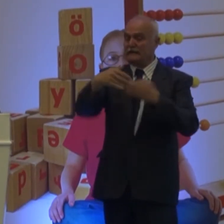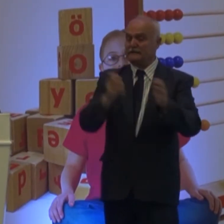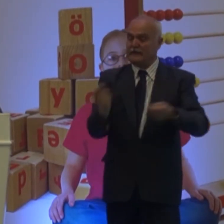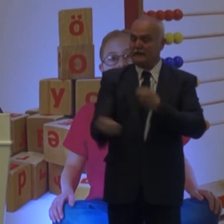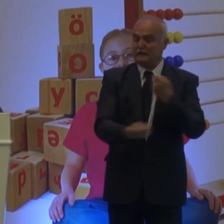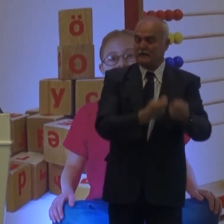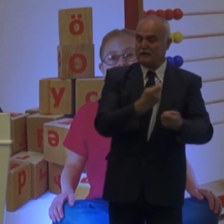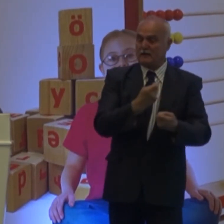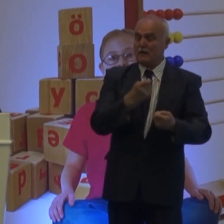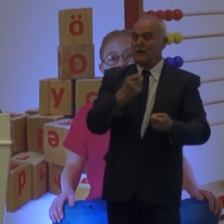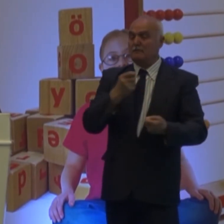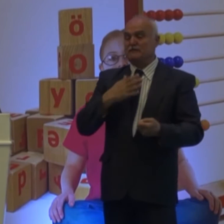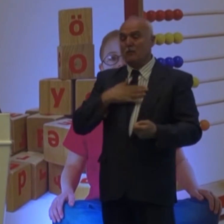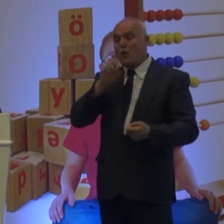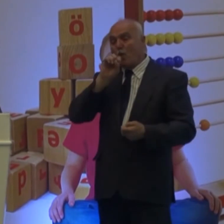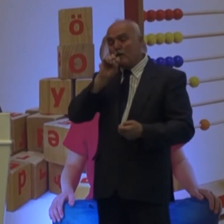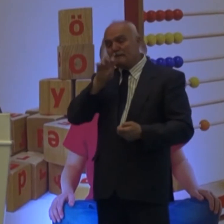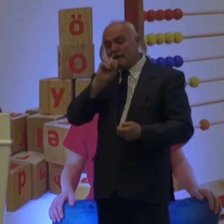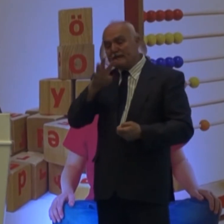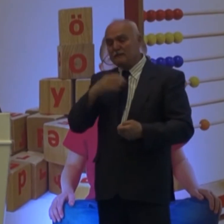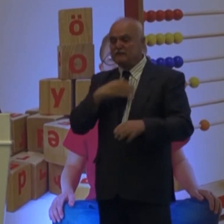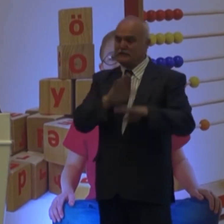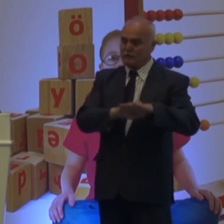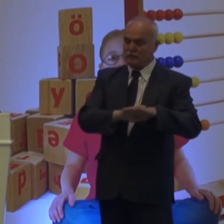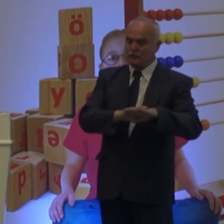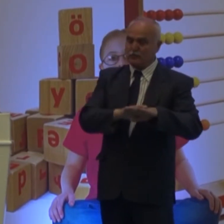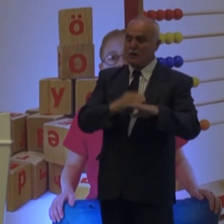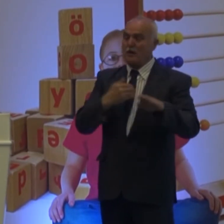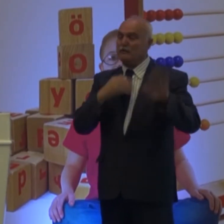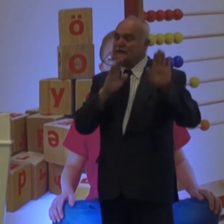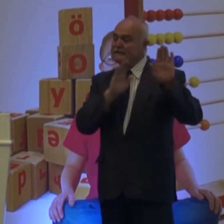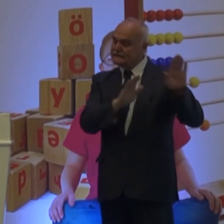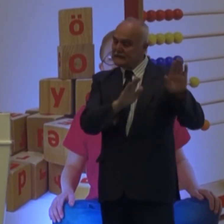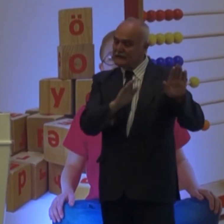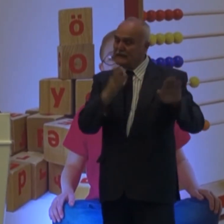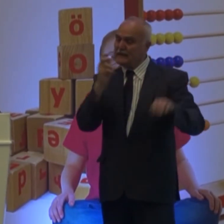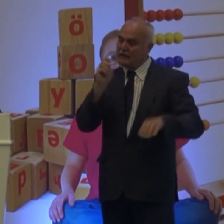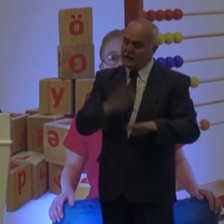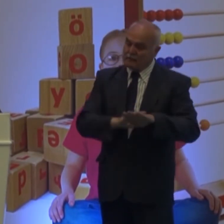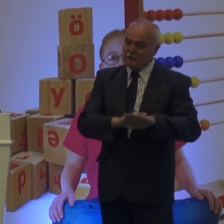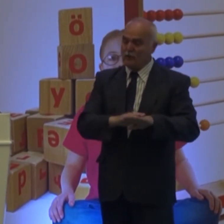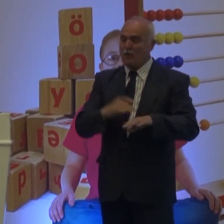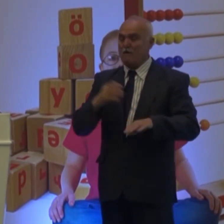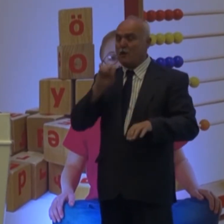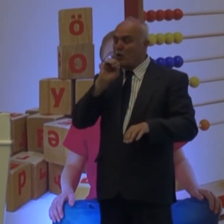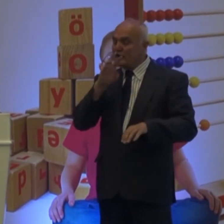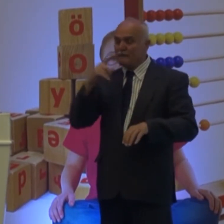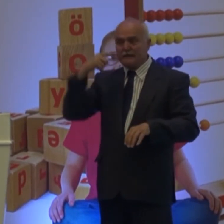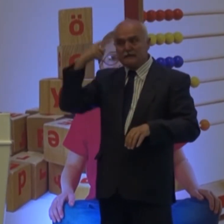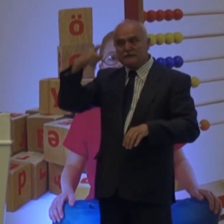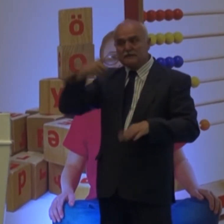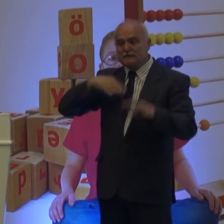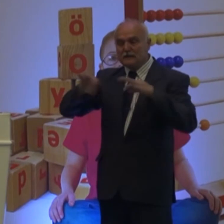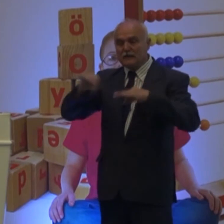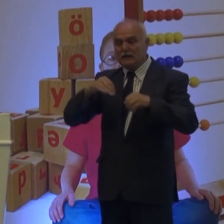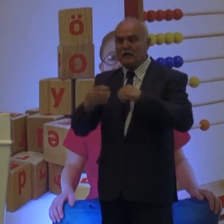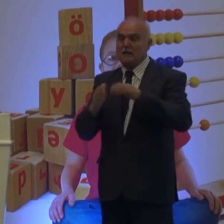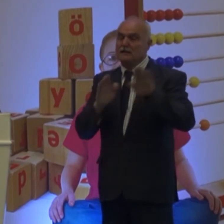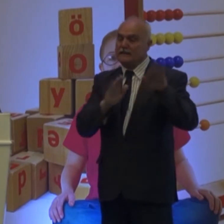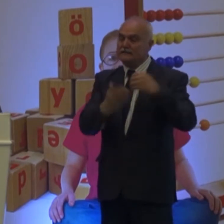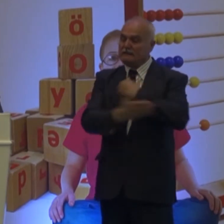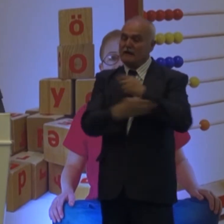okullarımızın, öğretmenlerimizin destekleriyle ve öğretmenlerimizin tasarım katkılarıyla bu materyalleri